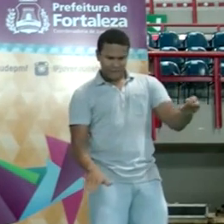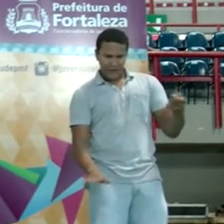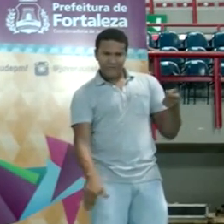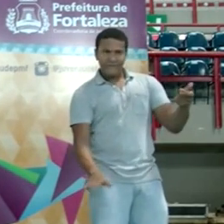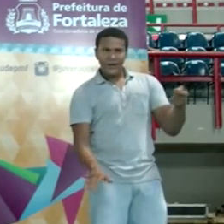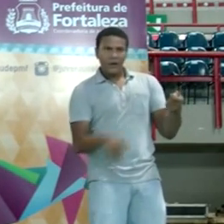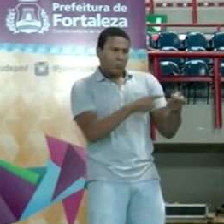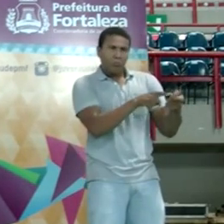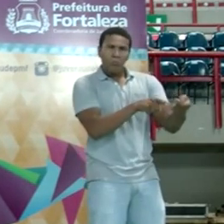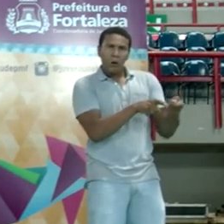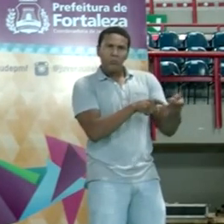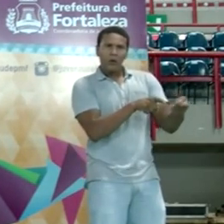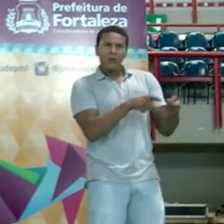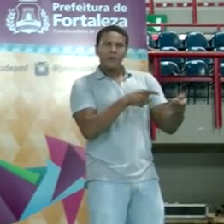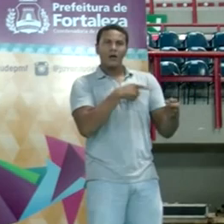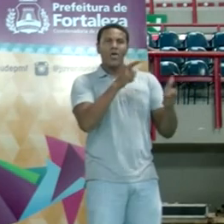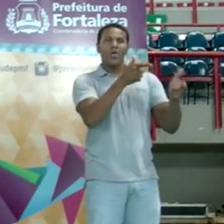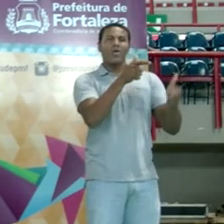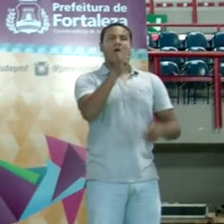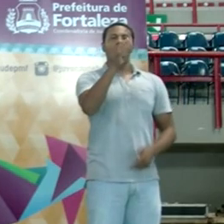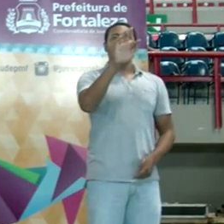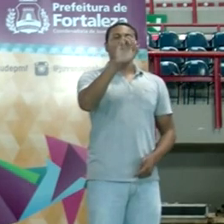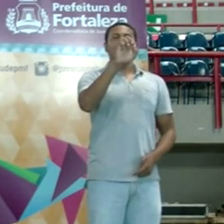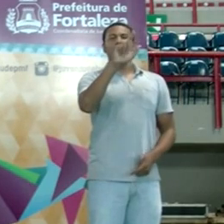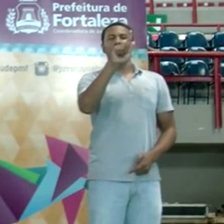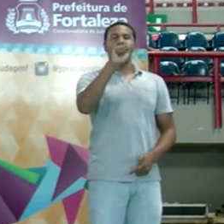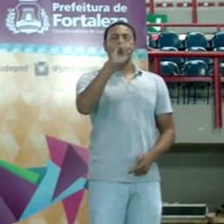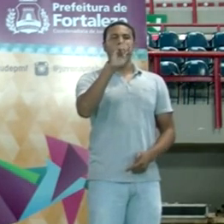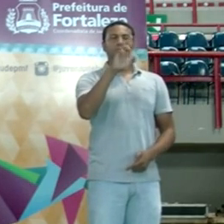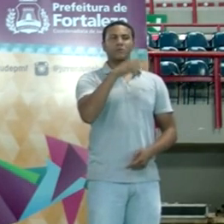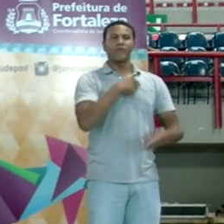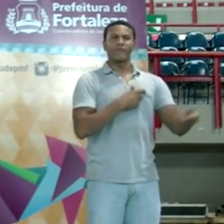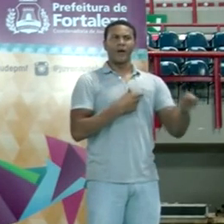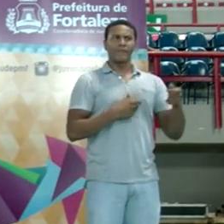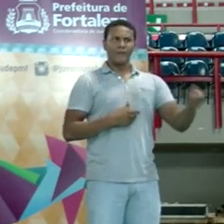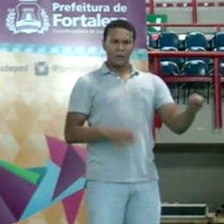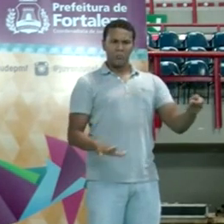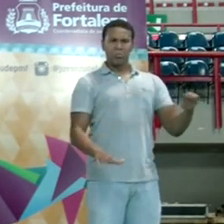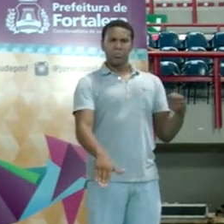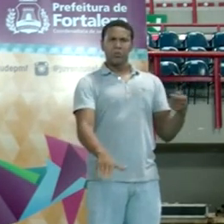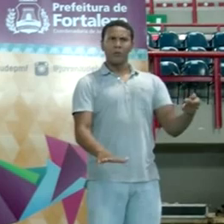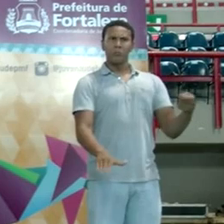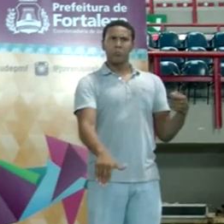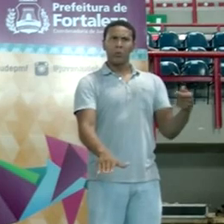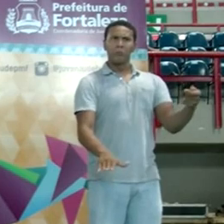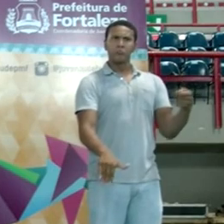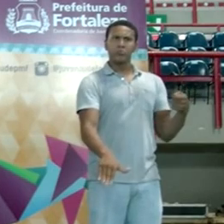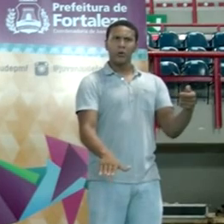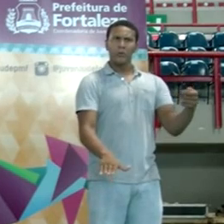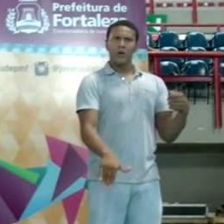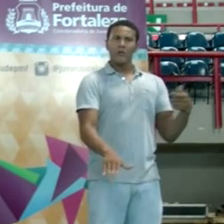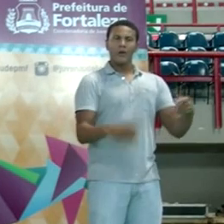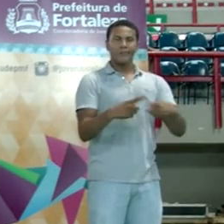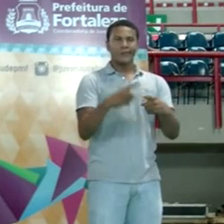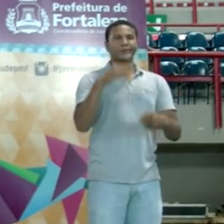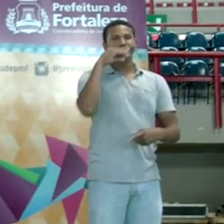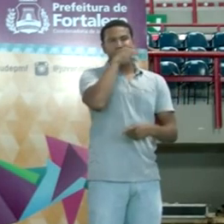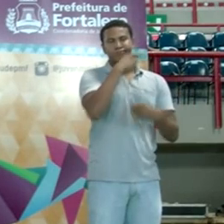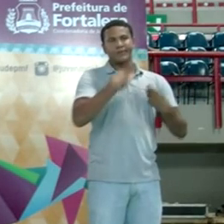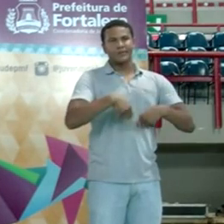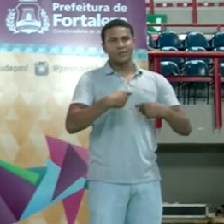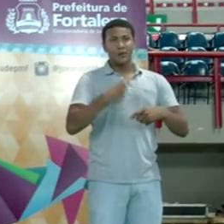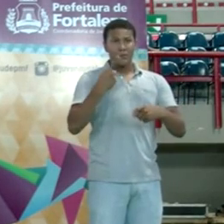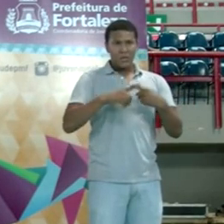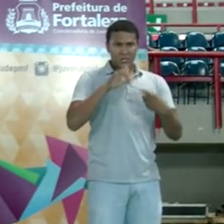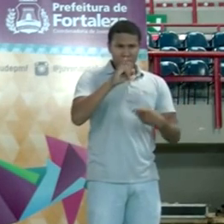lá sozinho. E ele deixava uns 5 minutos, às vezes, o carro da empresa esquentar. Porque, meu amigo, se você saísse